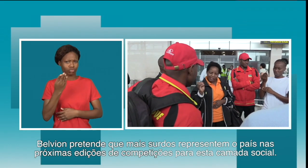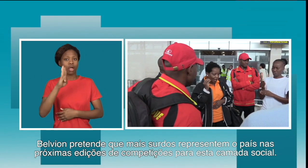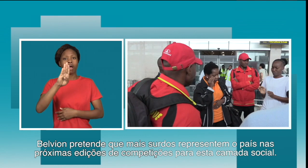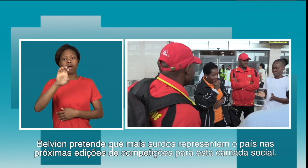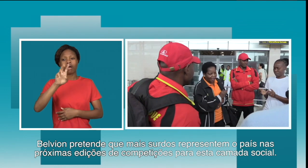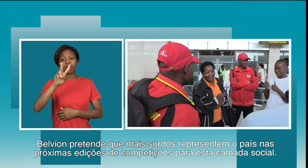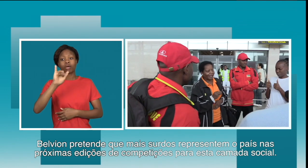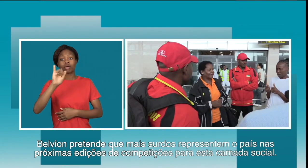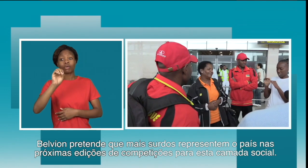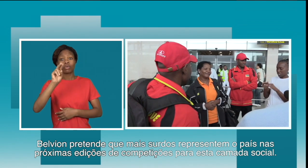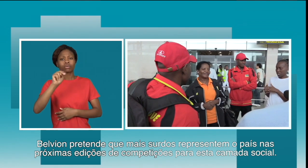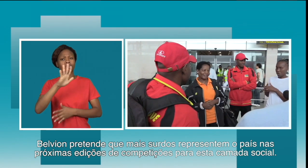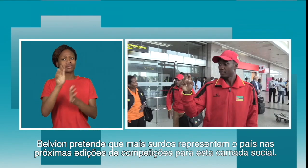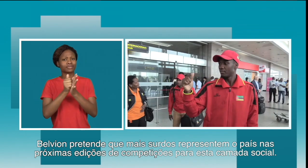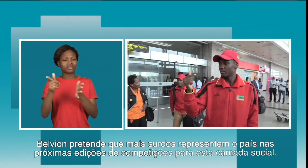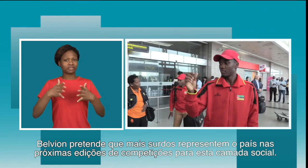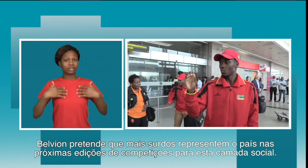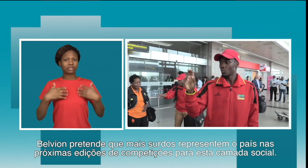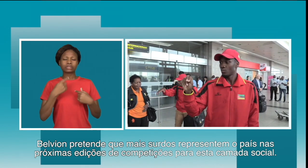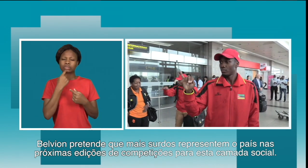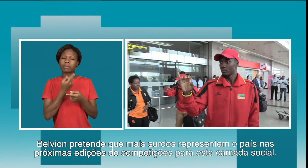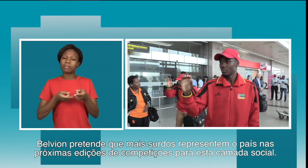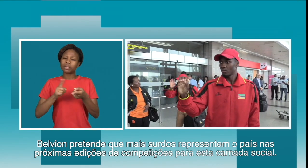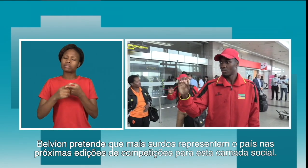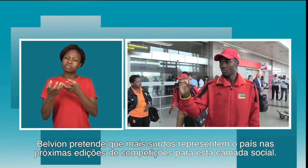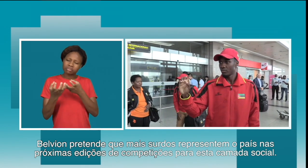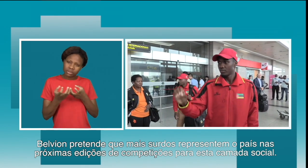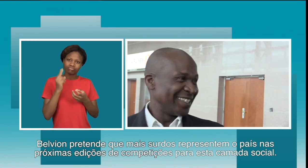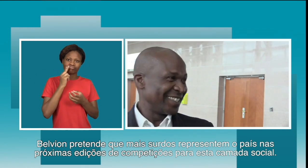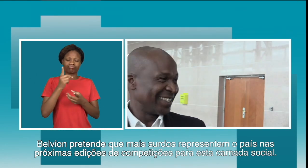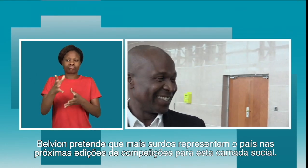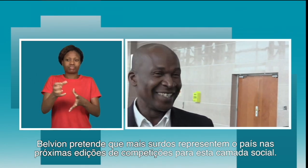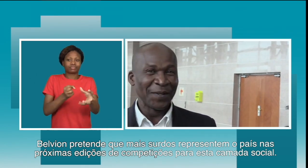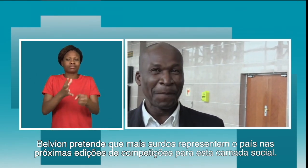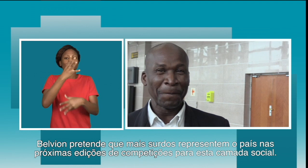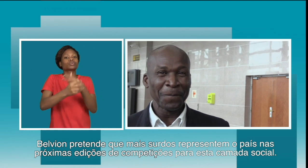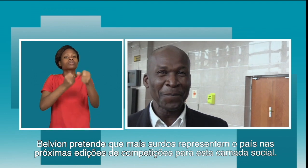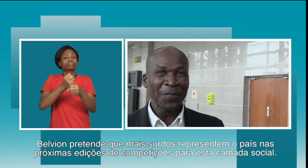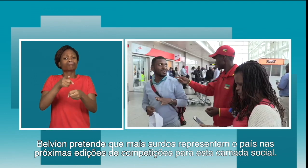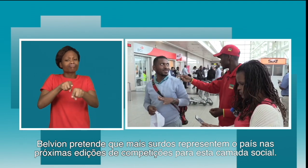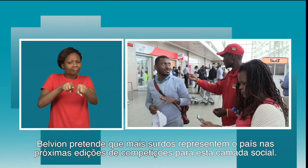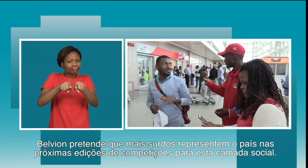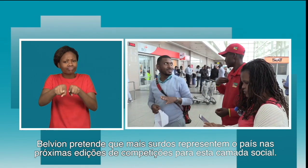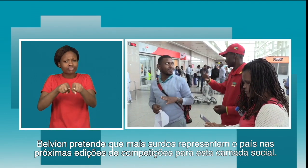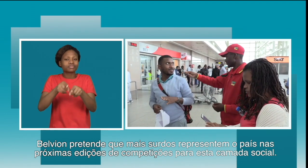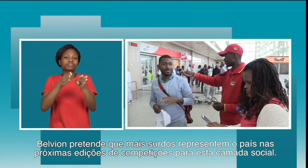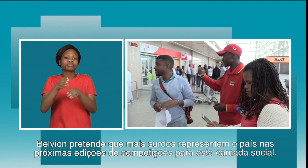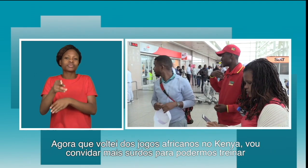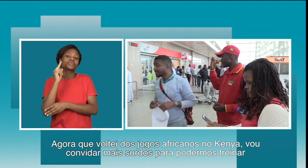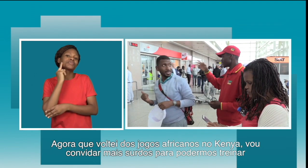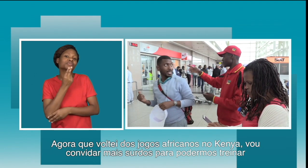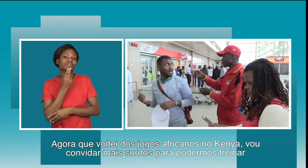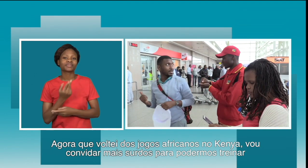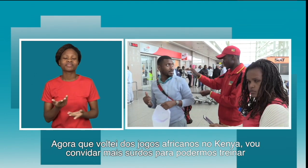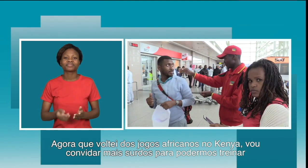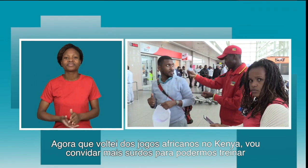Belvione pretende que mais surdos representem o país nas próximas edições de competições para esta camada social.